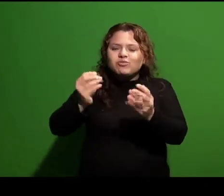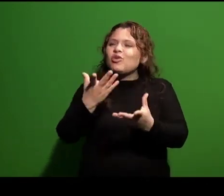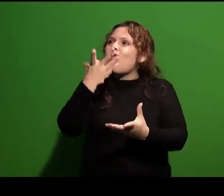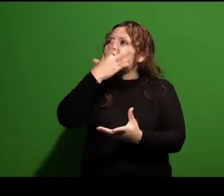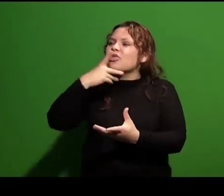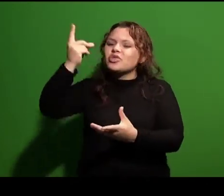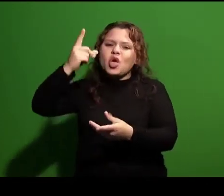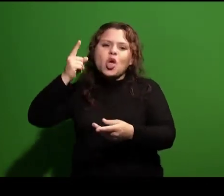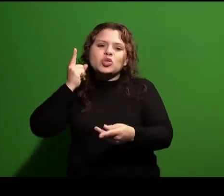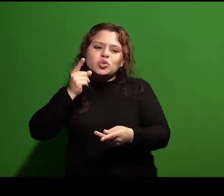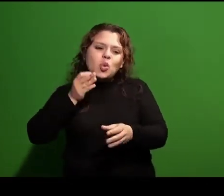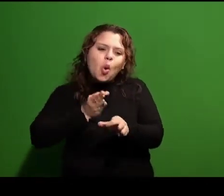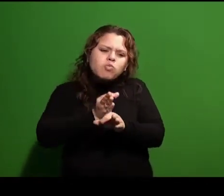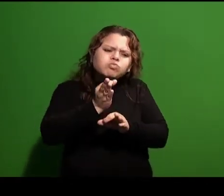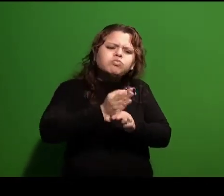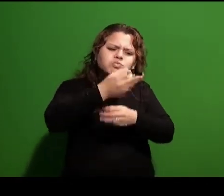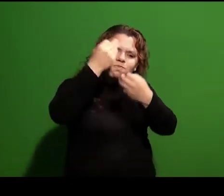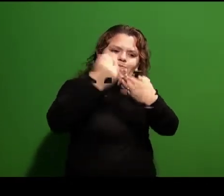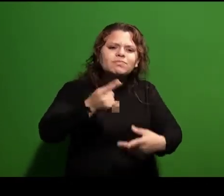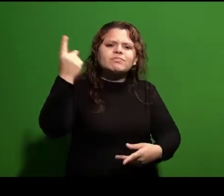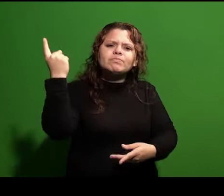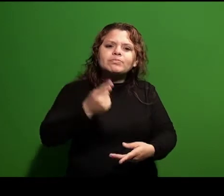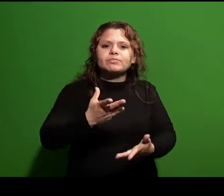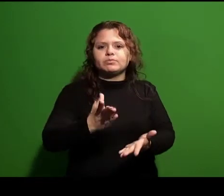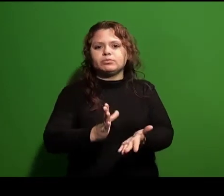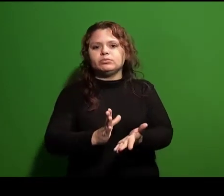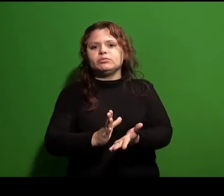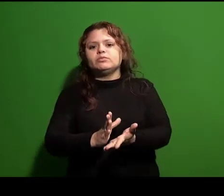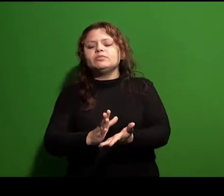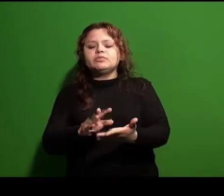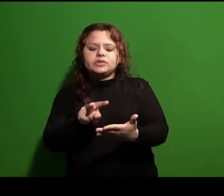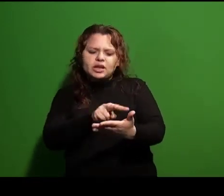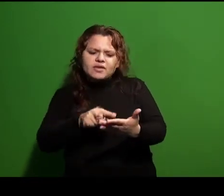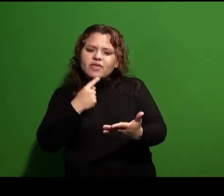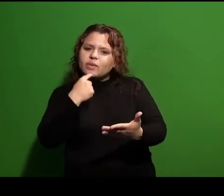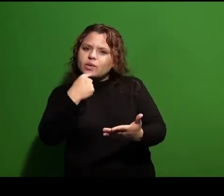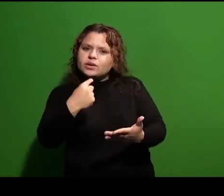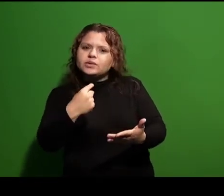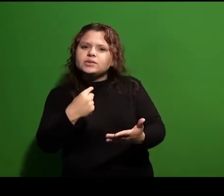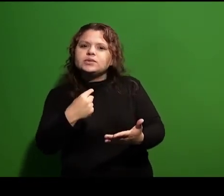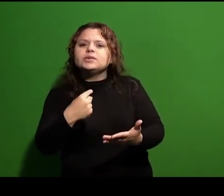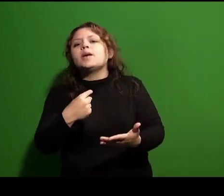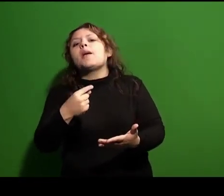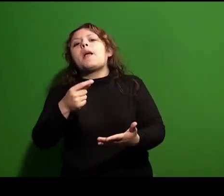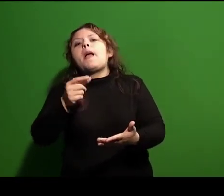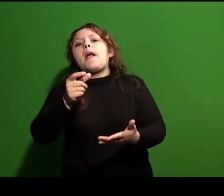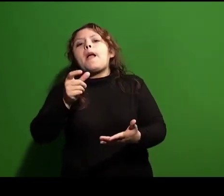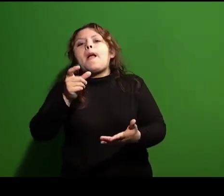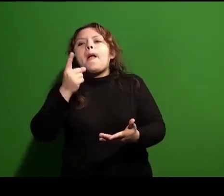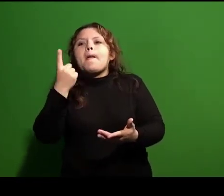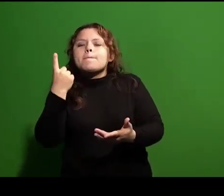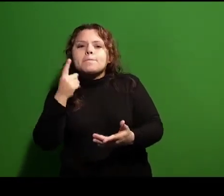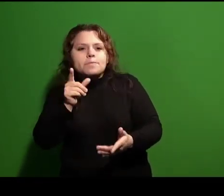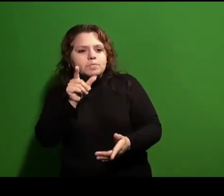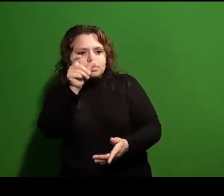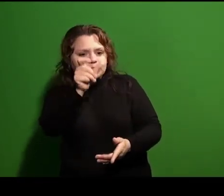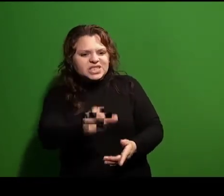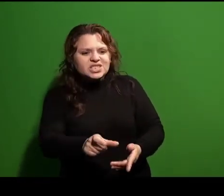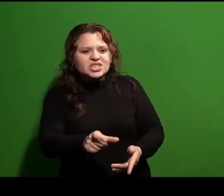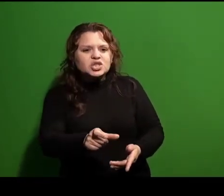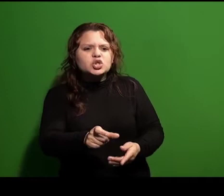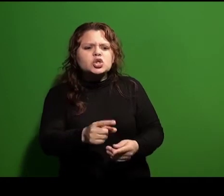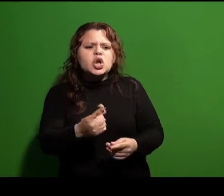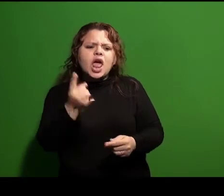instruyes. Proverbios 29:15 y 17. La vara y la corrección dan sabiduría, mas el